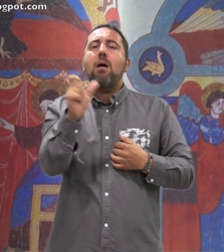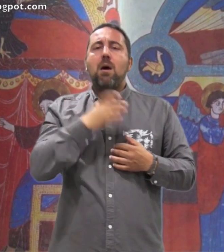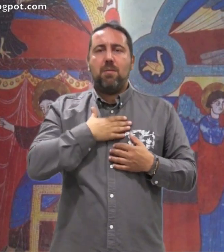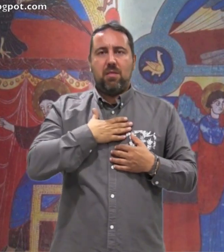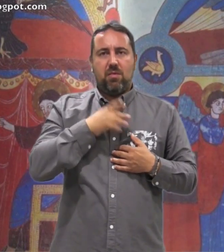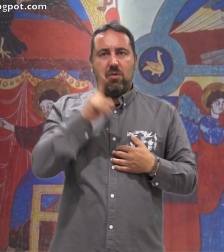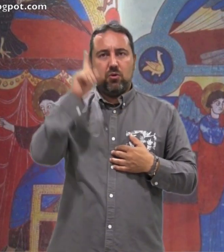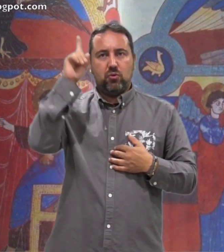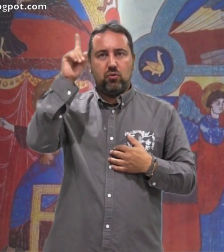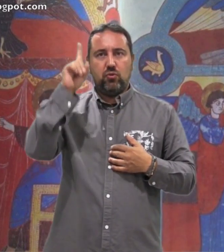Palabra de Dios.